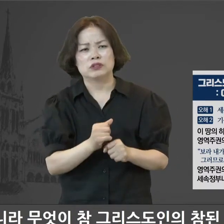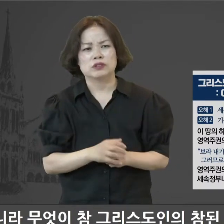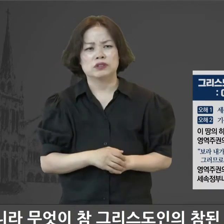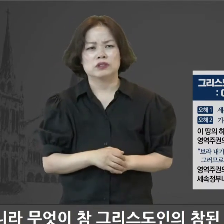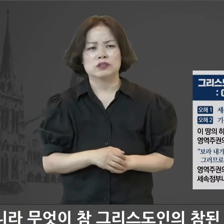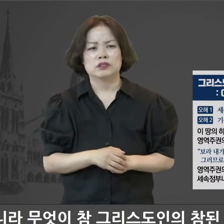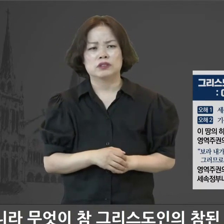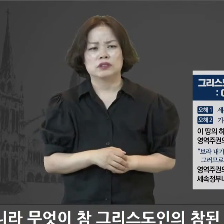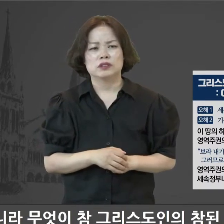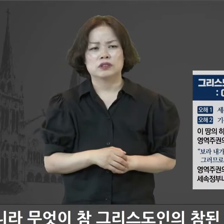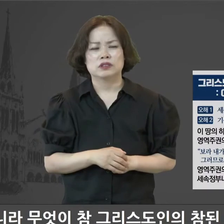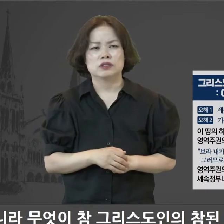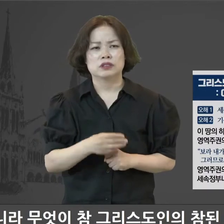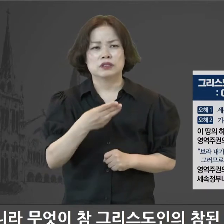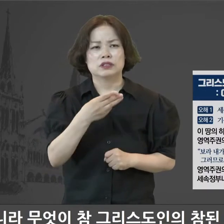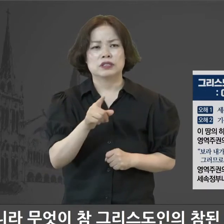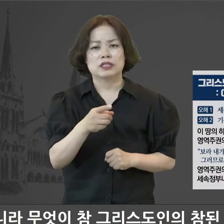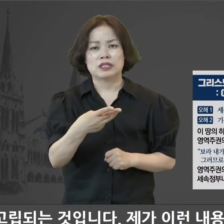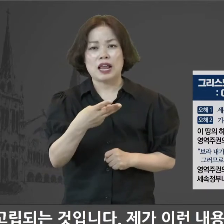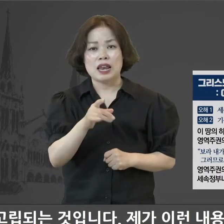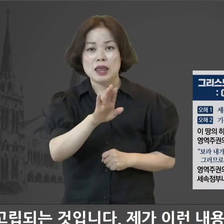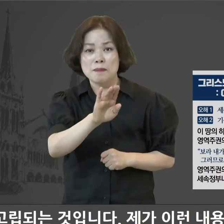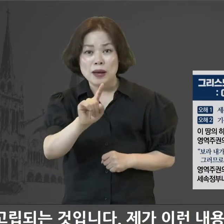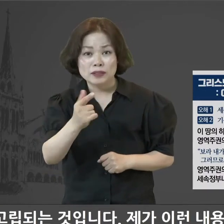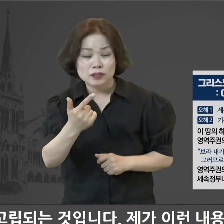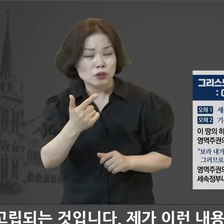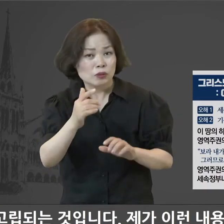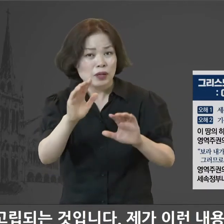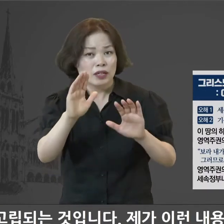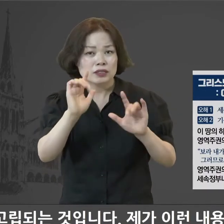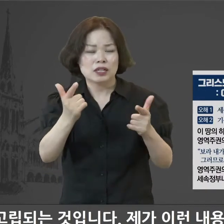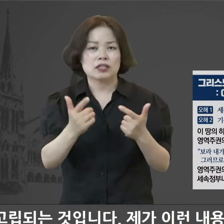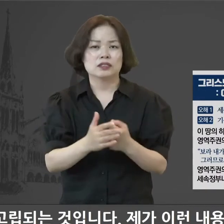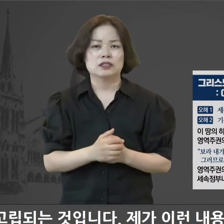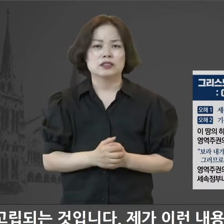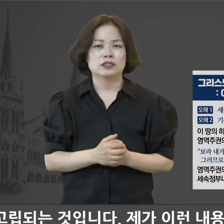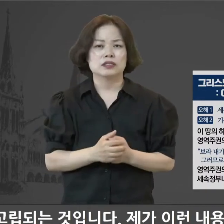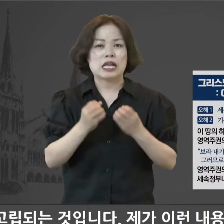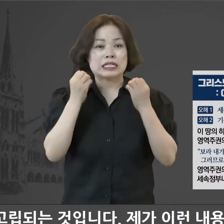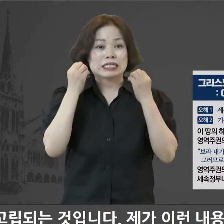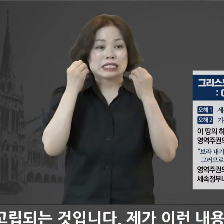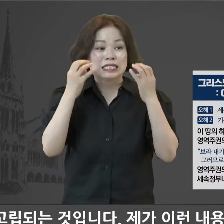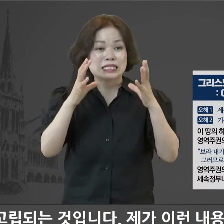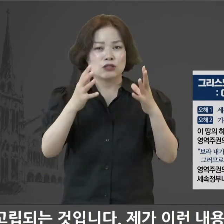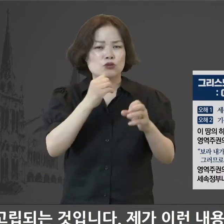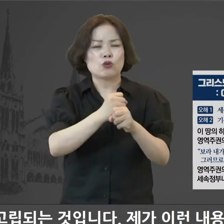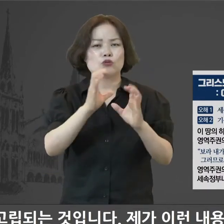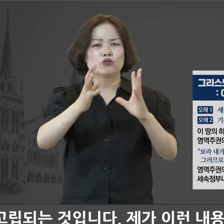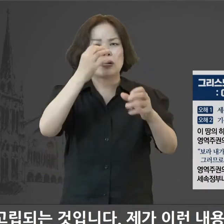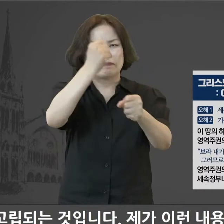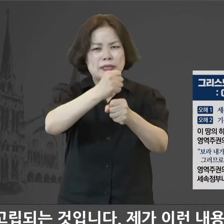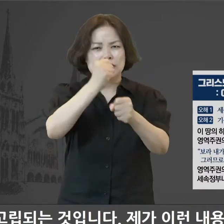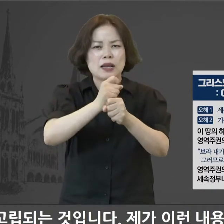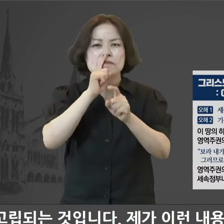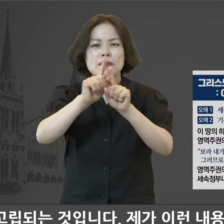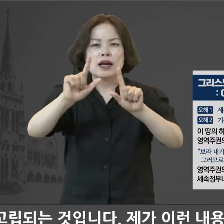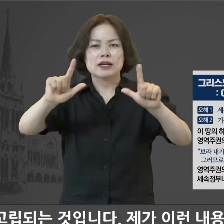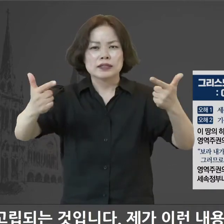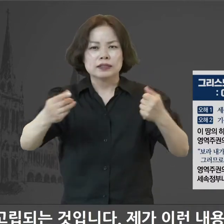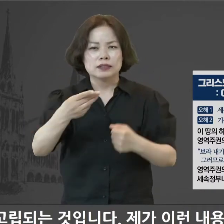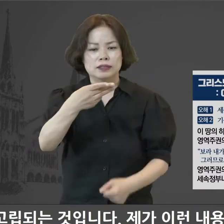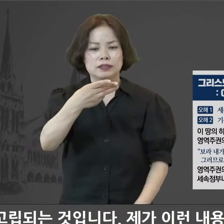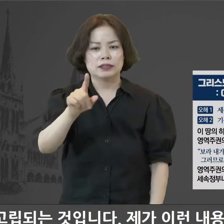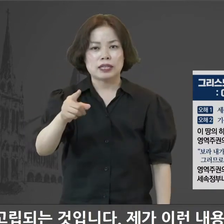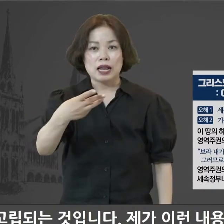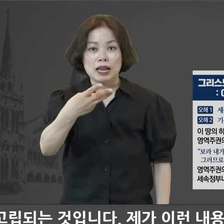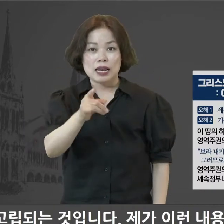탈레반처럼 하라는 얘기가 아닙니다. 여러분 잘 생각해 보세요. 신정국가를 만들어야 된다, 그 말이 아니에요. 탈레반이